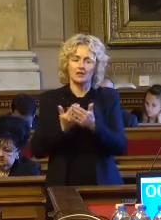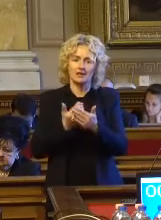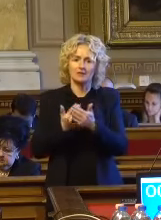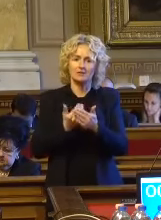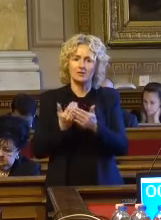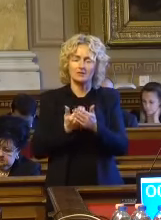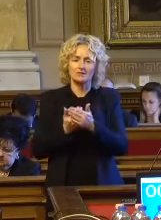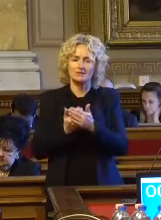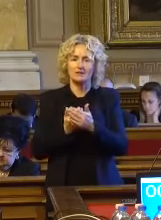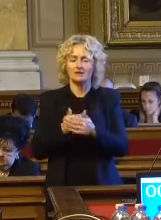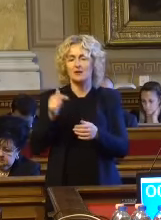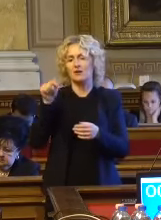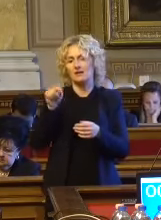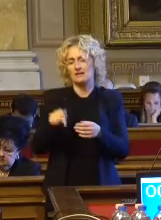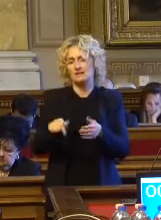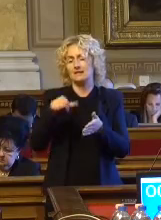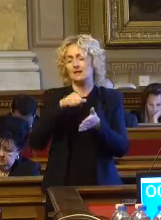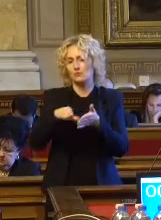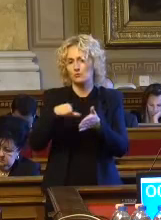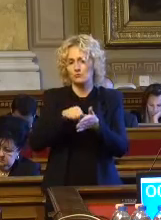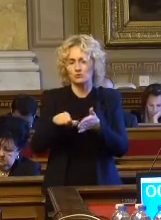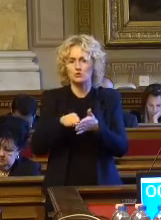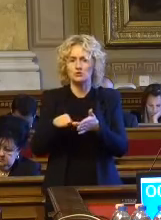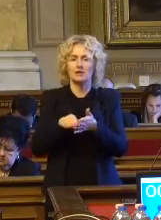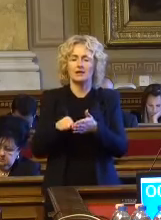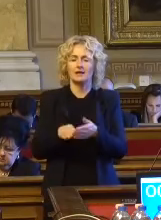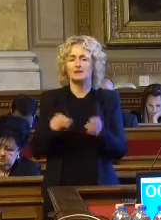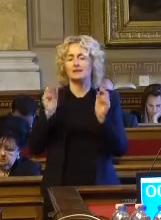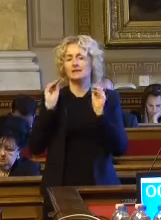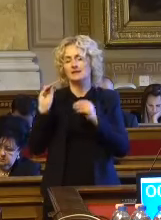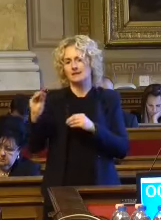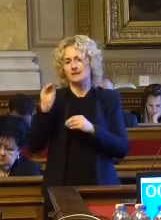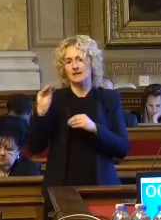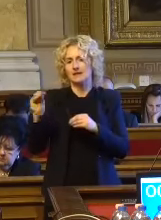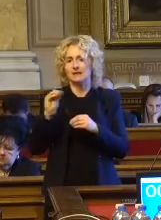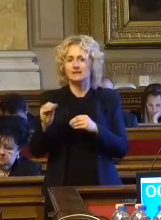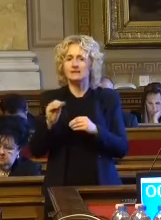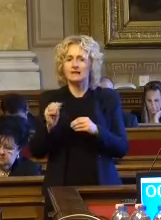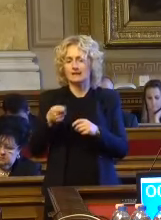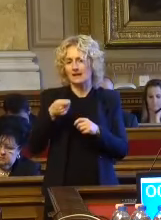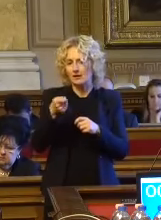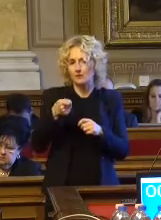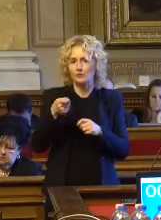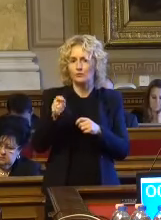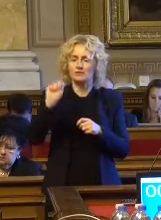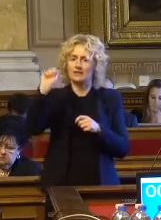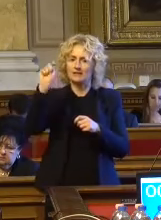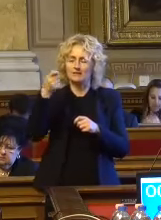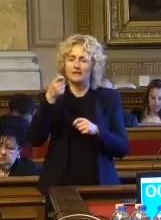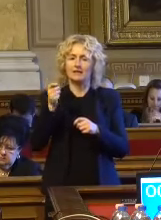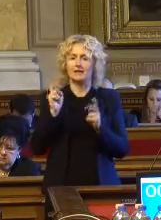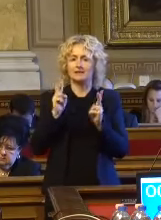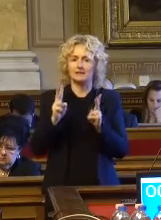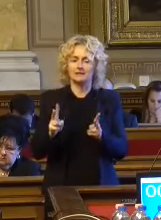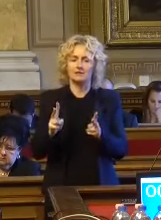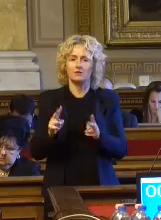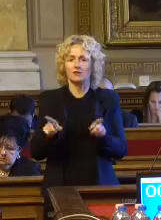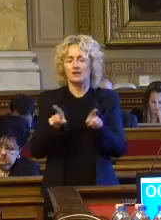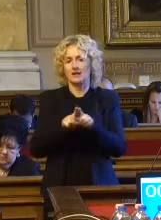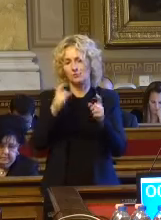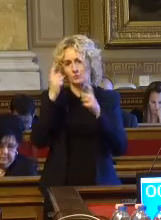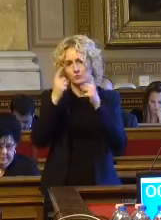van, tehát ezeket a helyiségeket fűteni, világítani kell, és azt gondolom, hogy egy jutányos mindenki által megfizethető